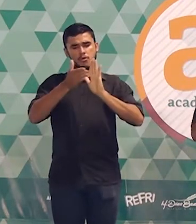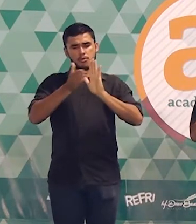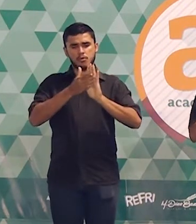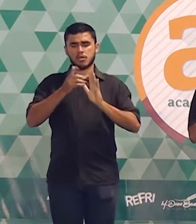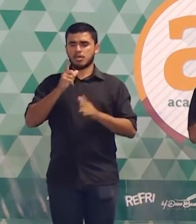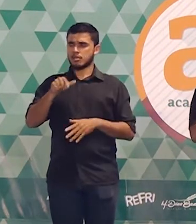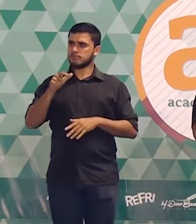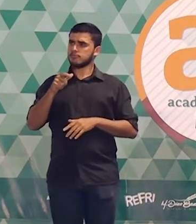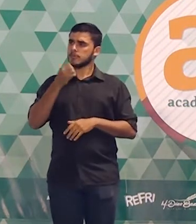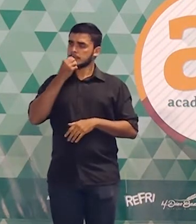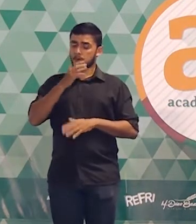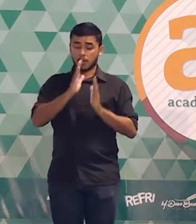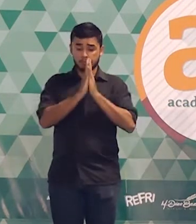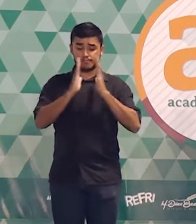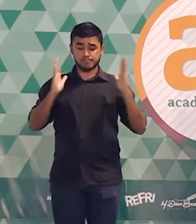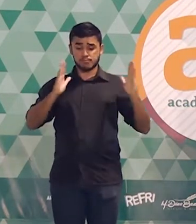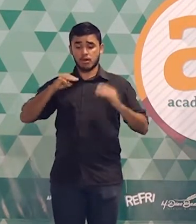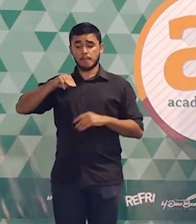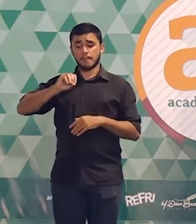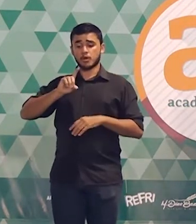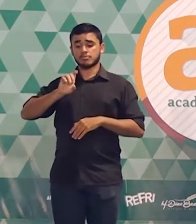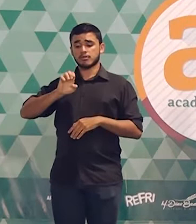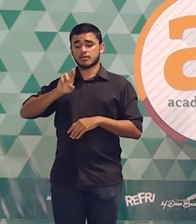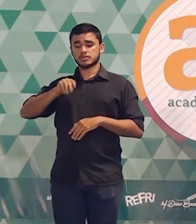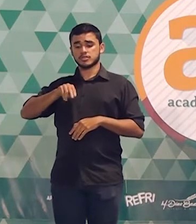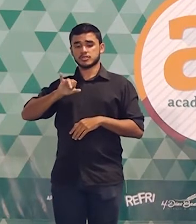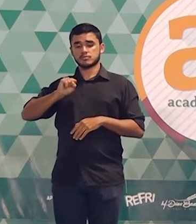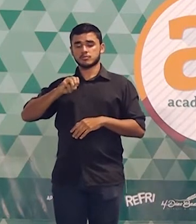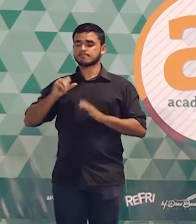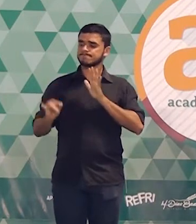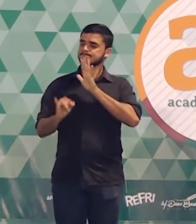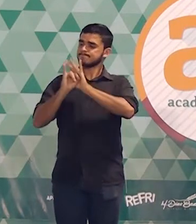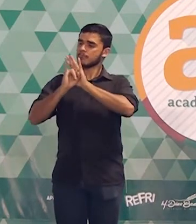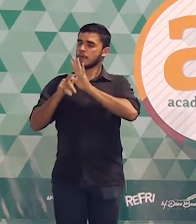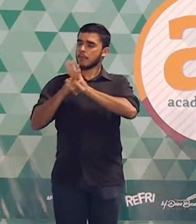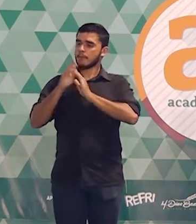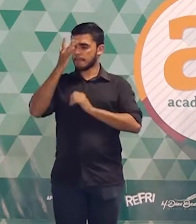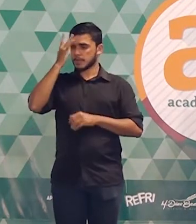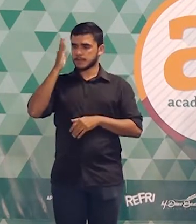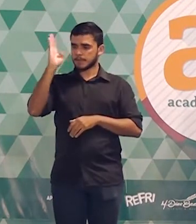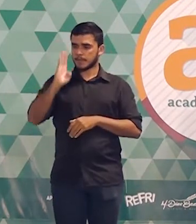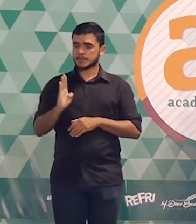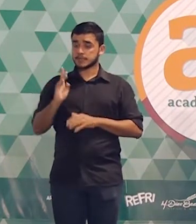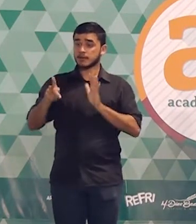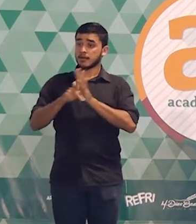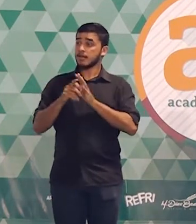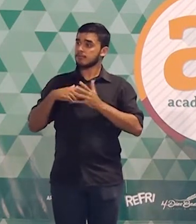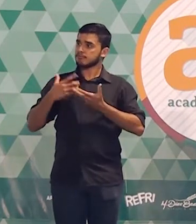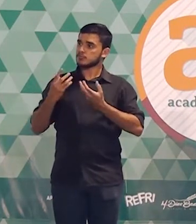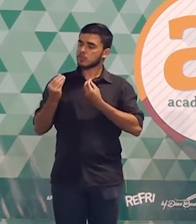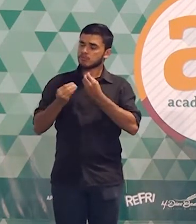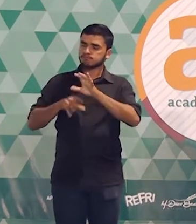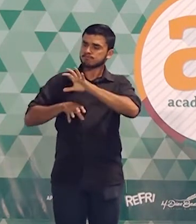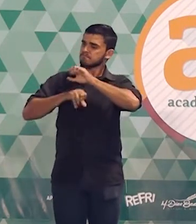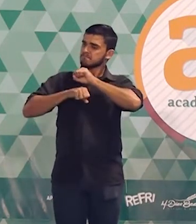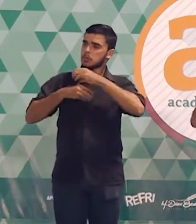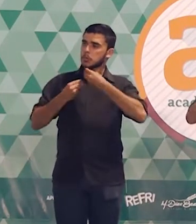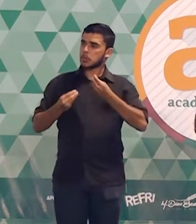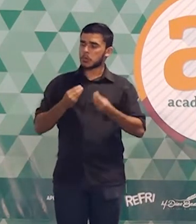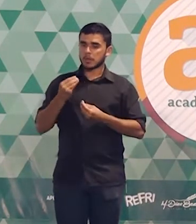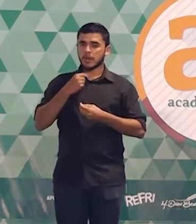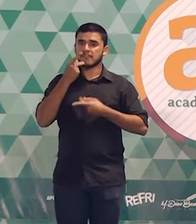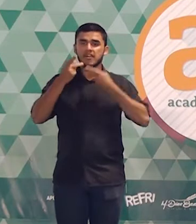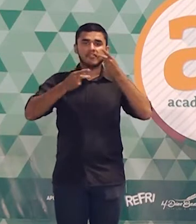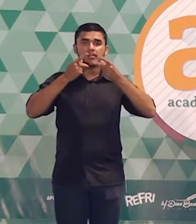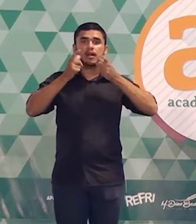ousadas do modernismo foi a busca da identidade do povo brasileiro e o registro no texto literário da diversidade das